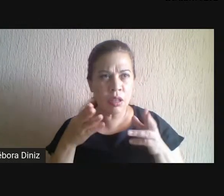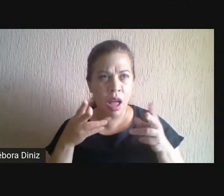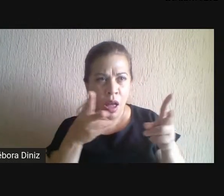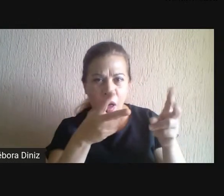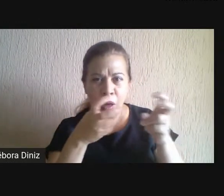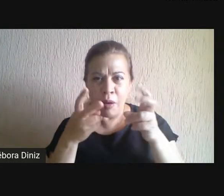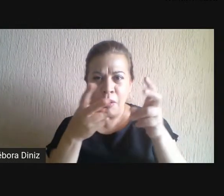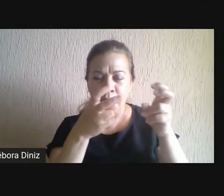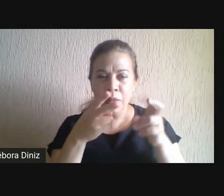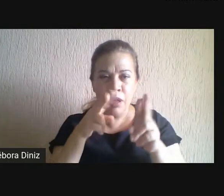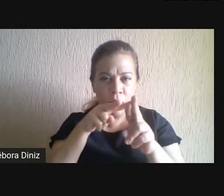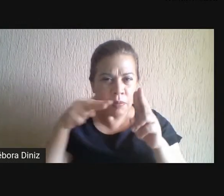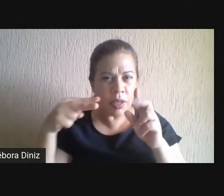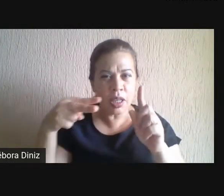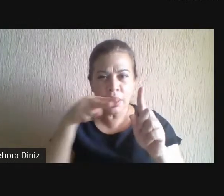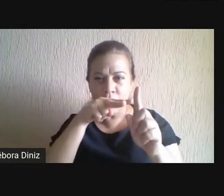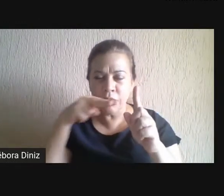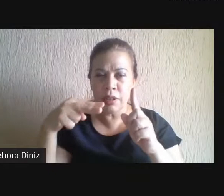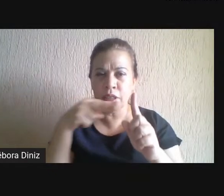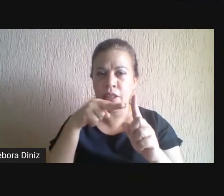projeto político-pedagógico comum,